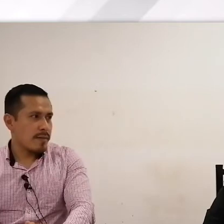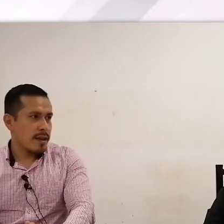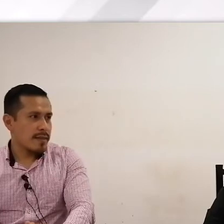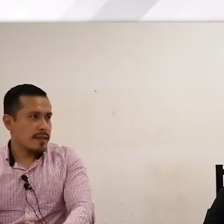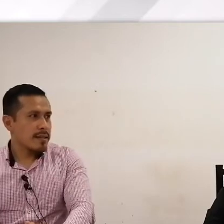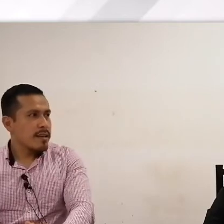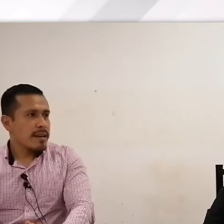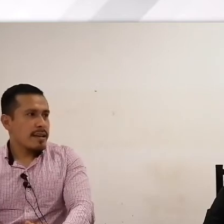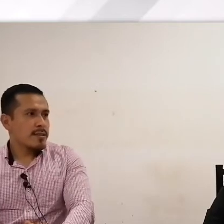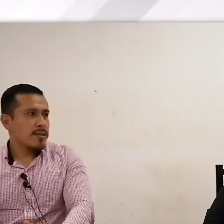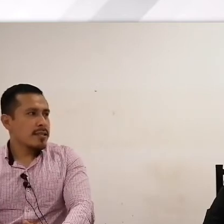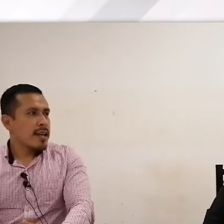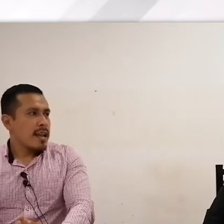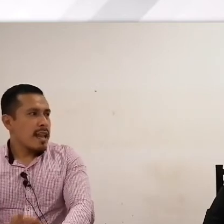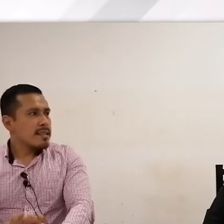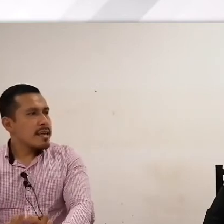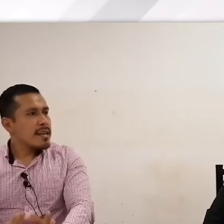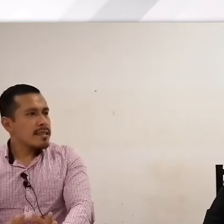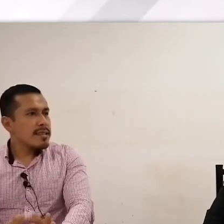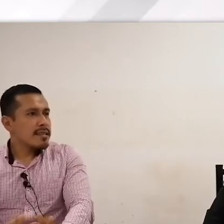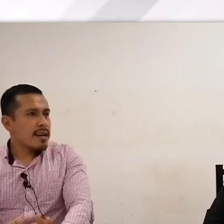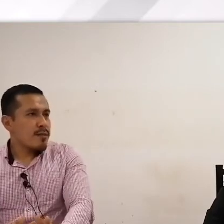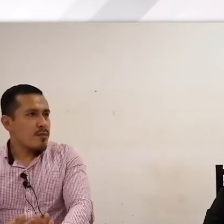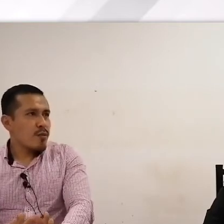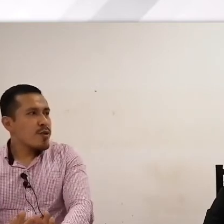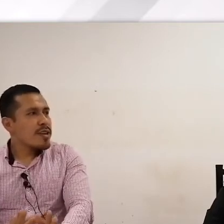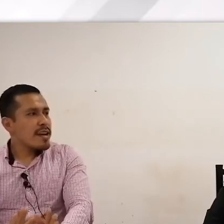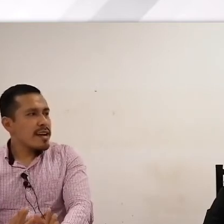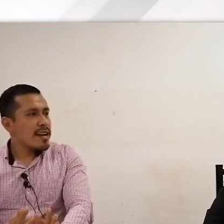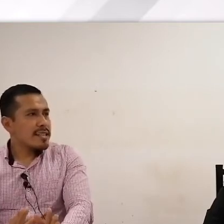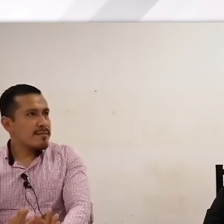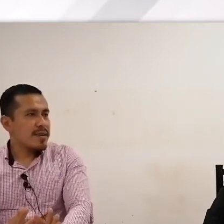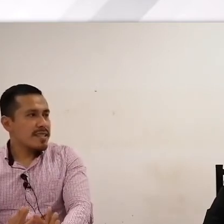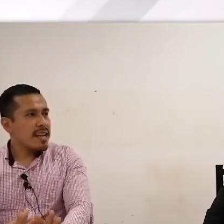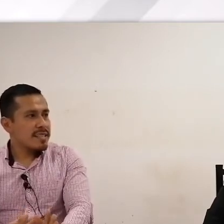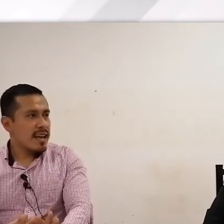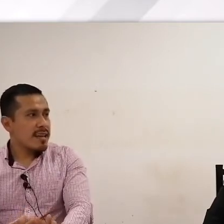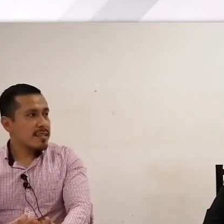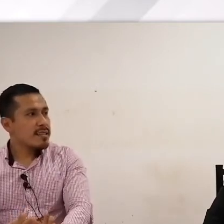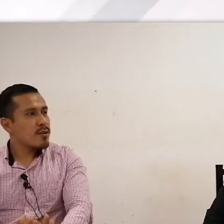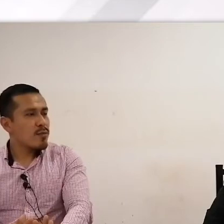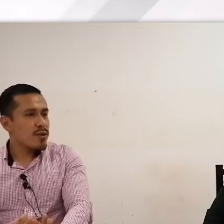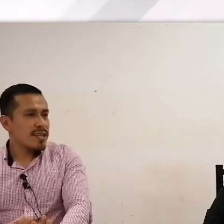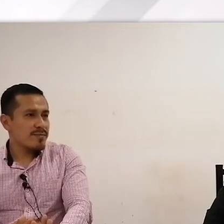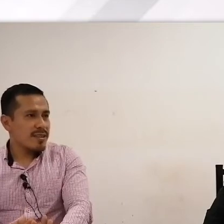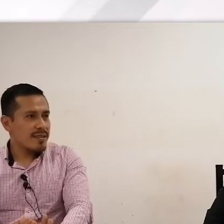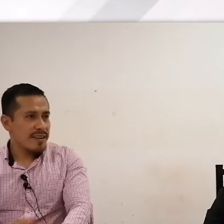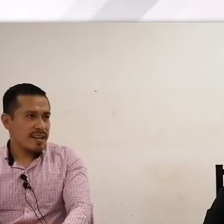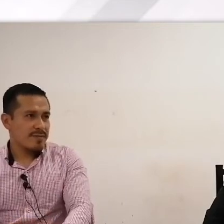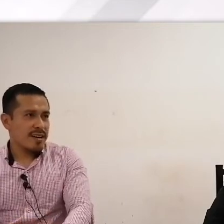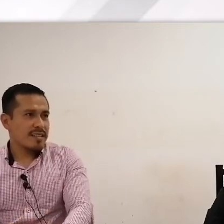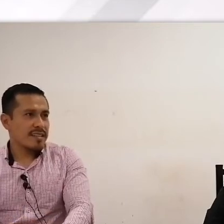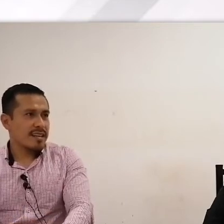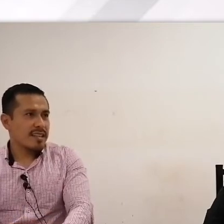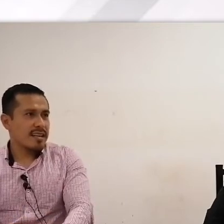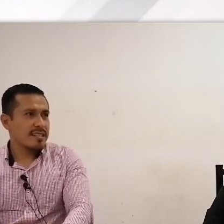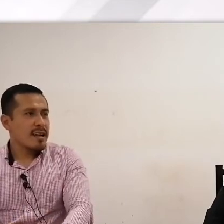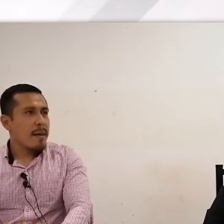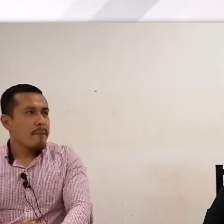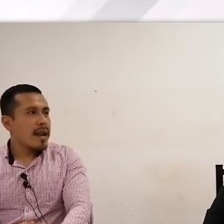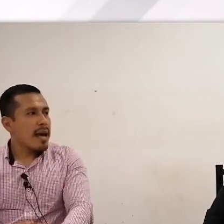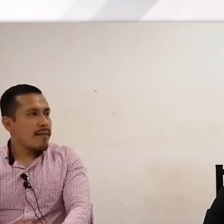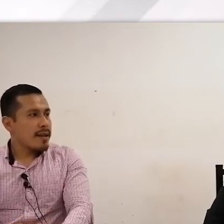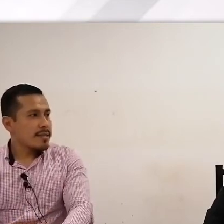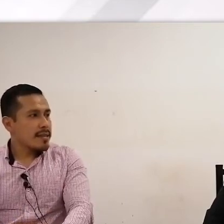nosotros los hablantes. Entonces, las señas están muy especializadas y son muy específicas para